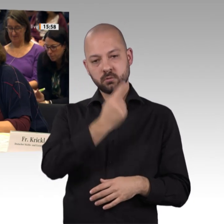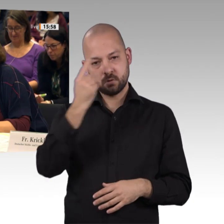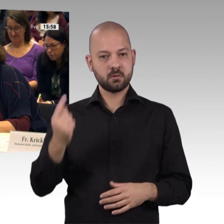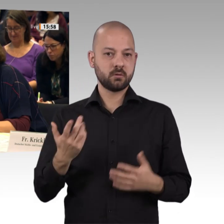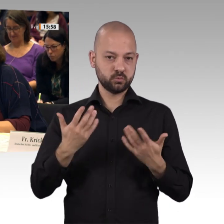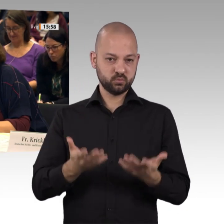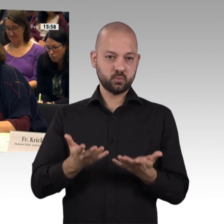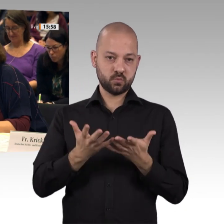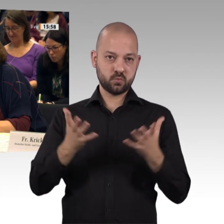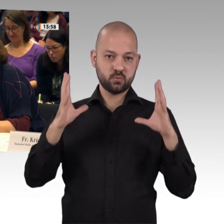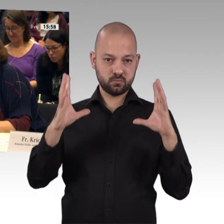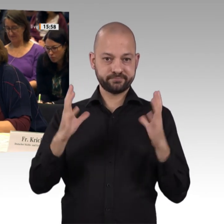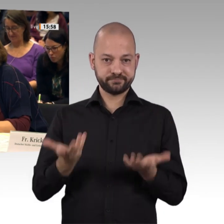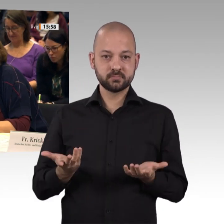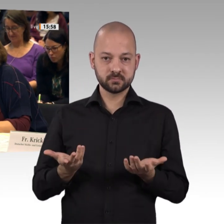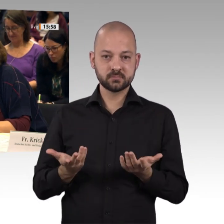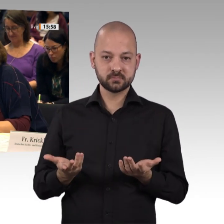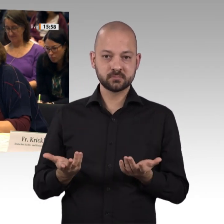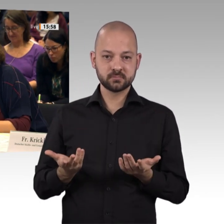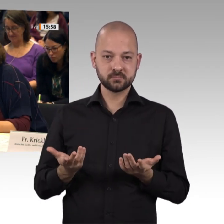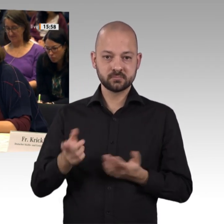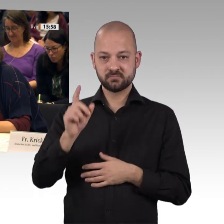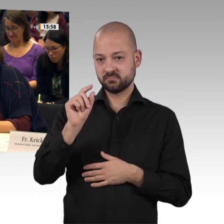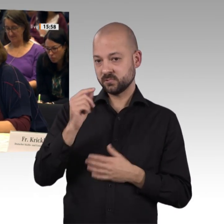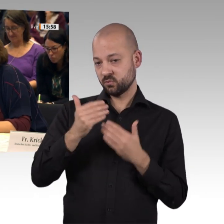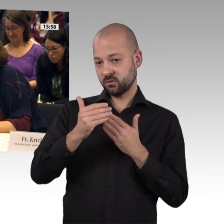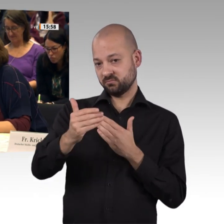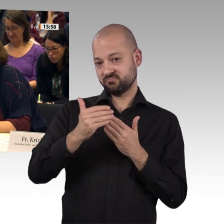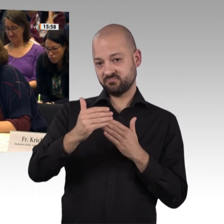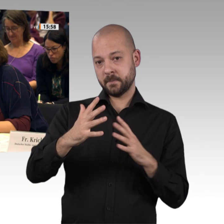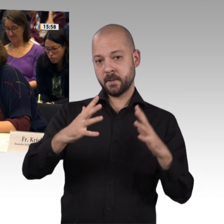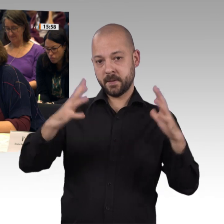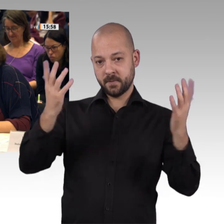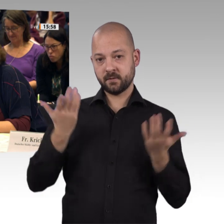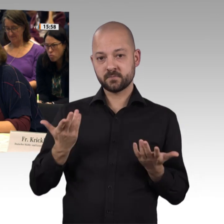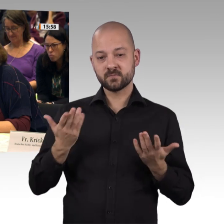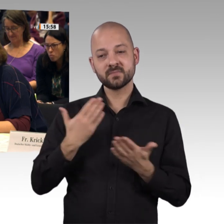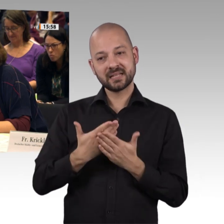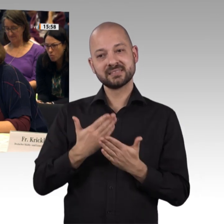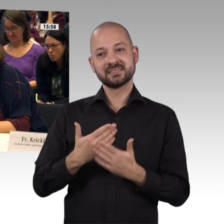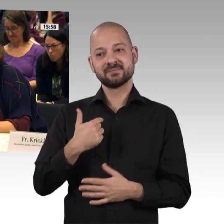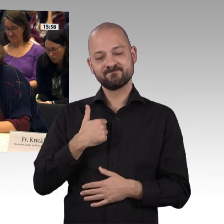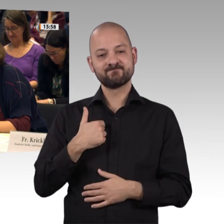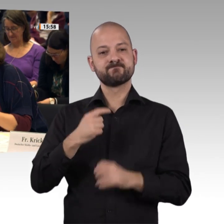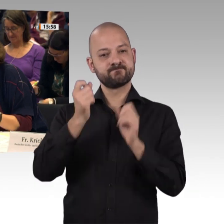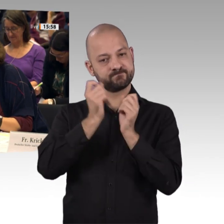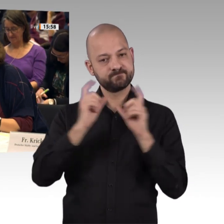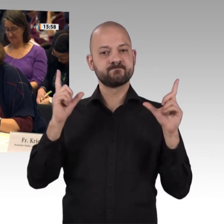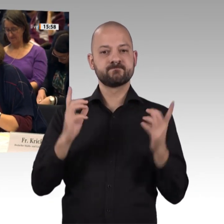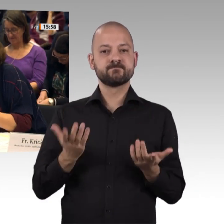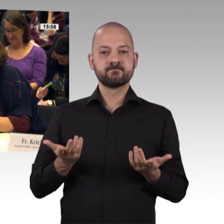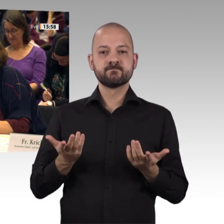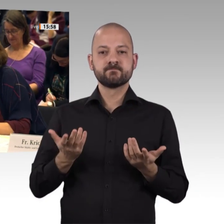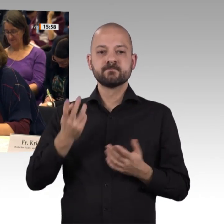sehr viel mehr Pflegebedürftige durch die demografische Entwicklung von allen erwartet werden. Man müsste also über das